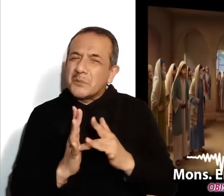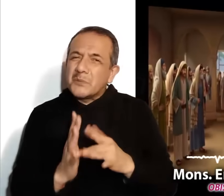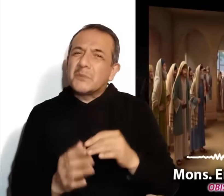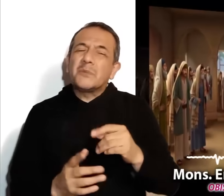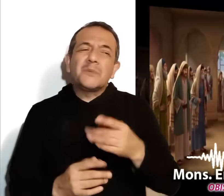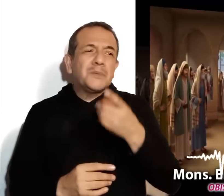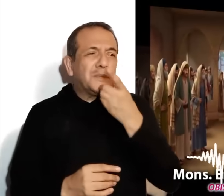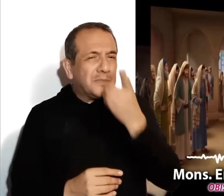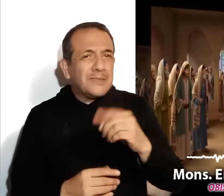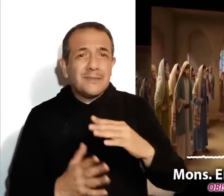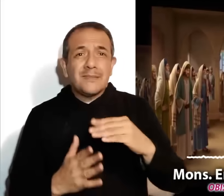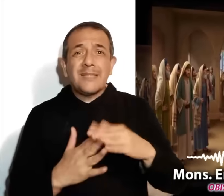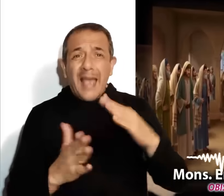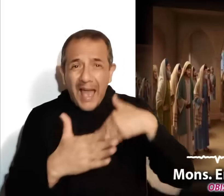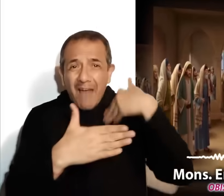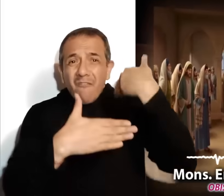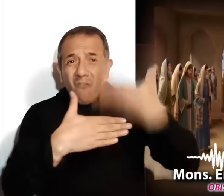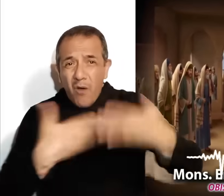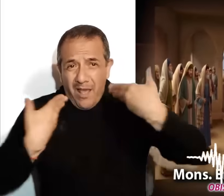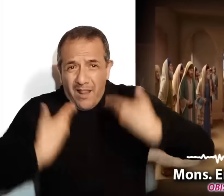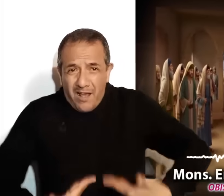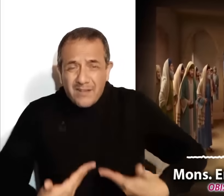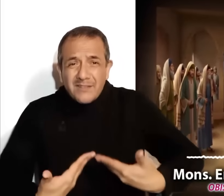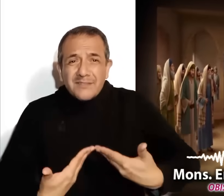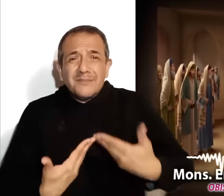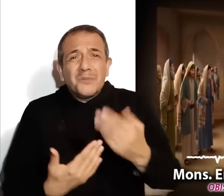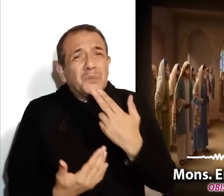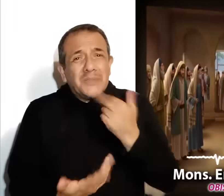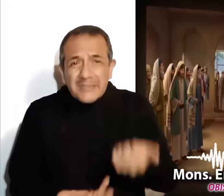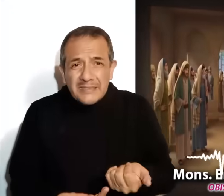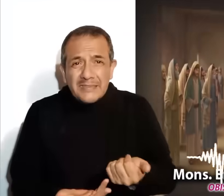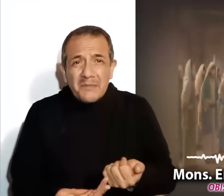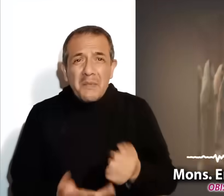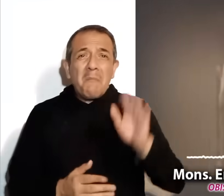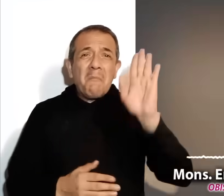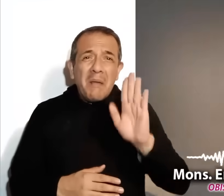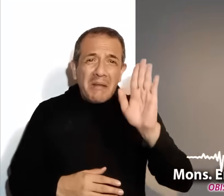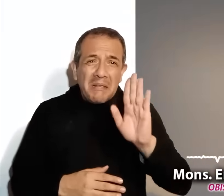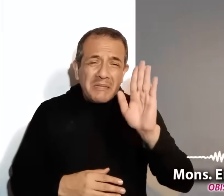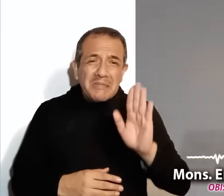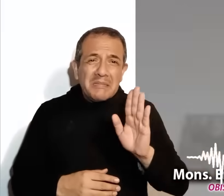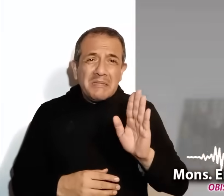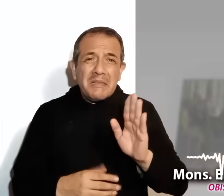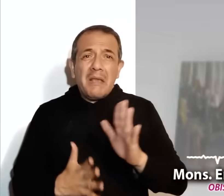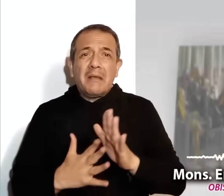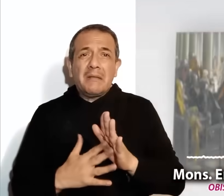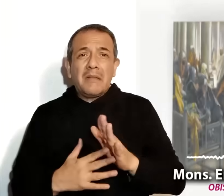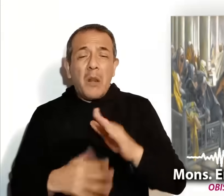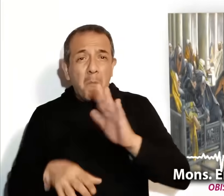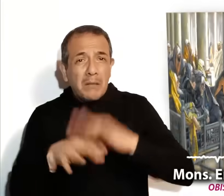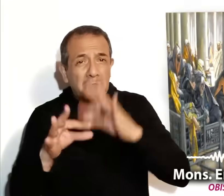lo importante sea lo exterior y condena a quienes prefieren las apariencias sobre la justicia y la